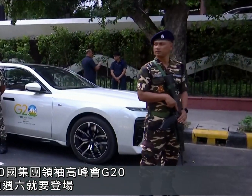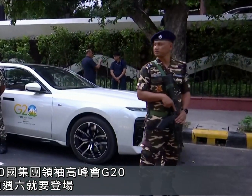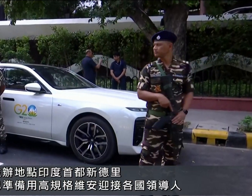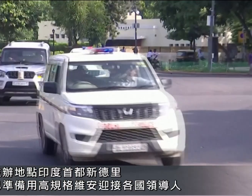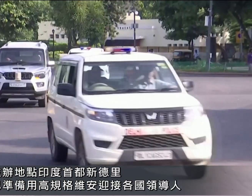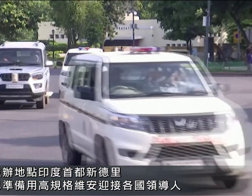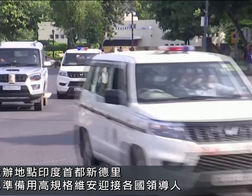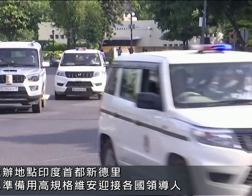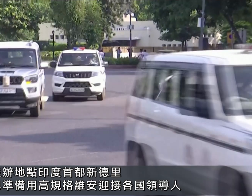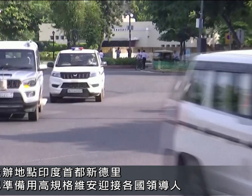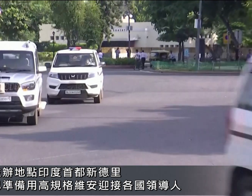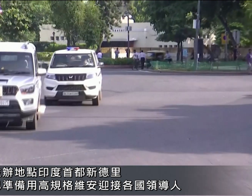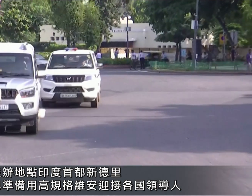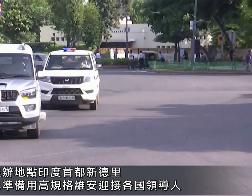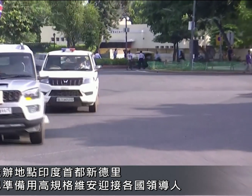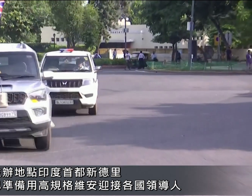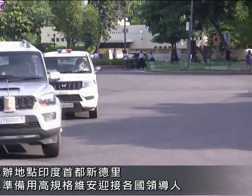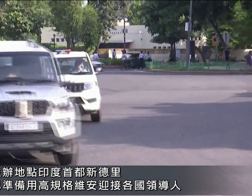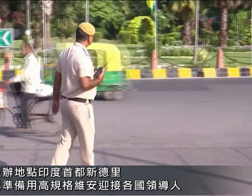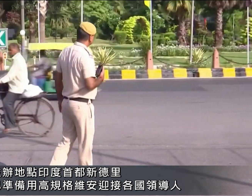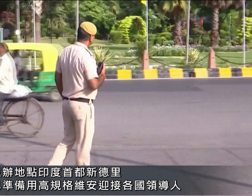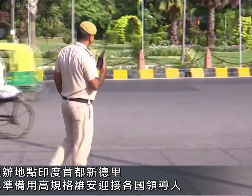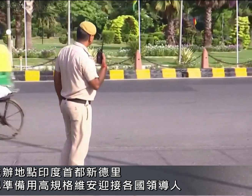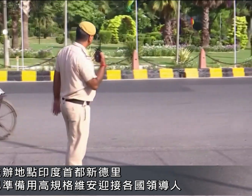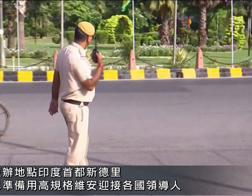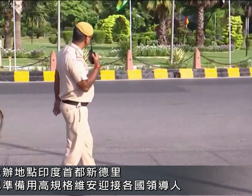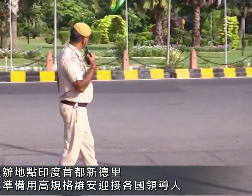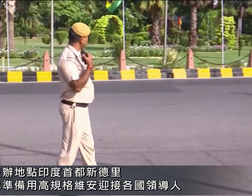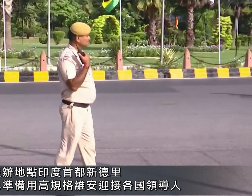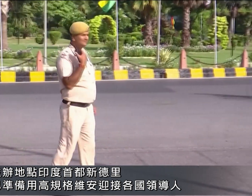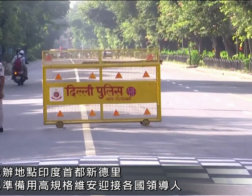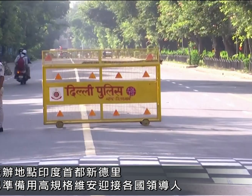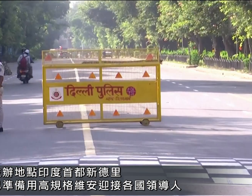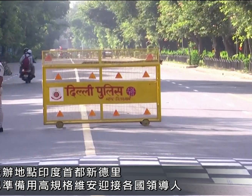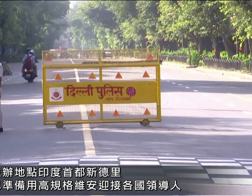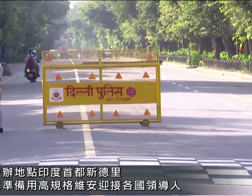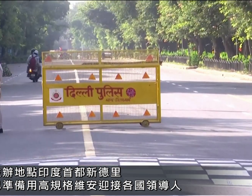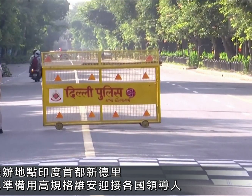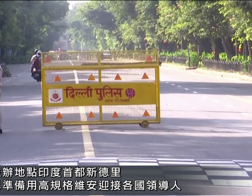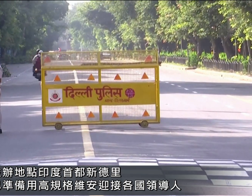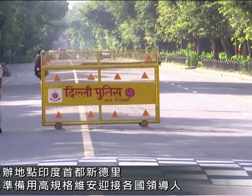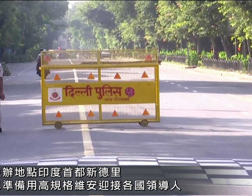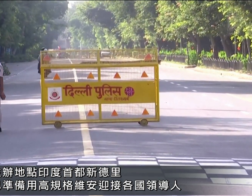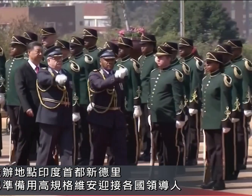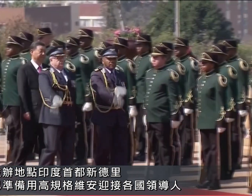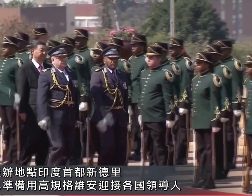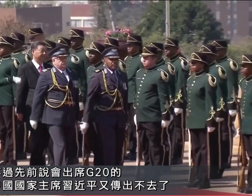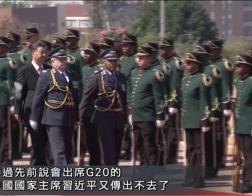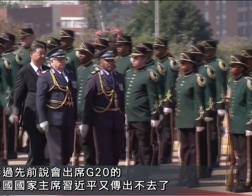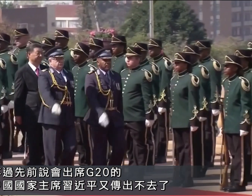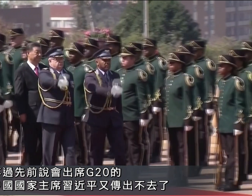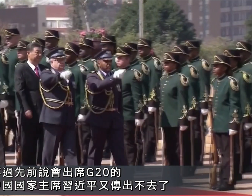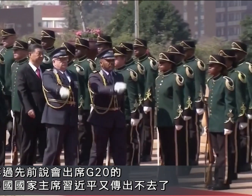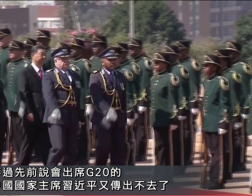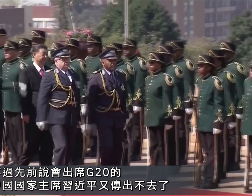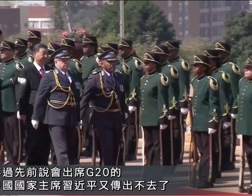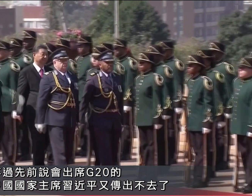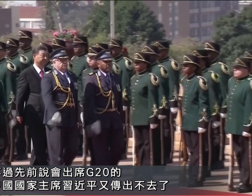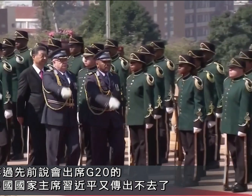主办地点印度首都新德里，已准备用高规格围安迎接各国领导人。不过先前说会出席 G20 的中国